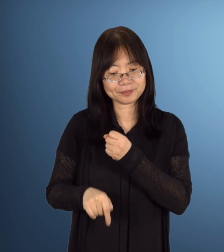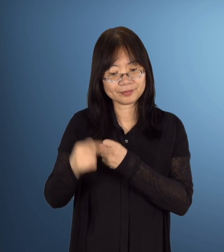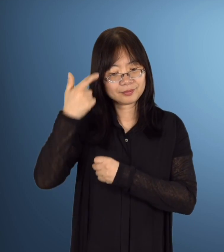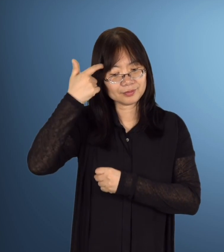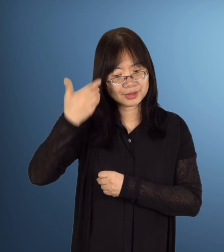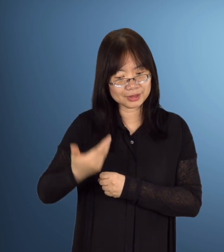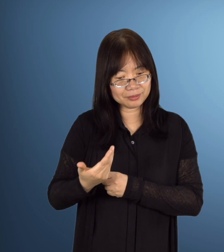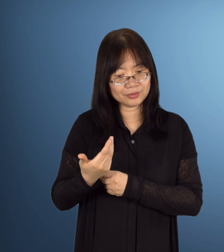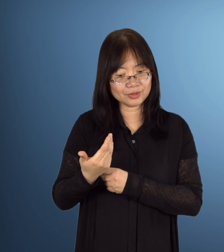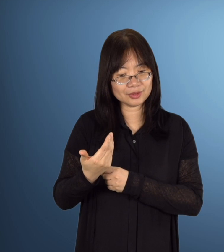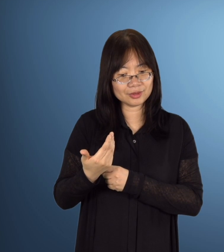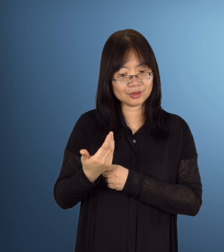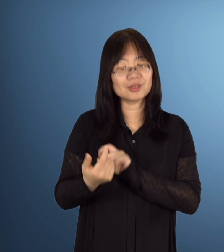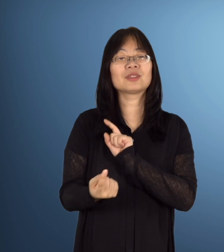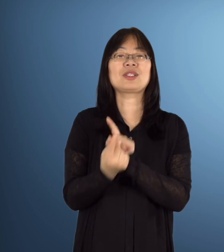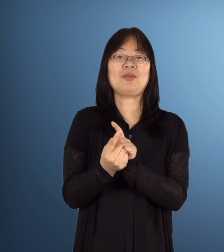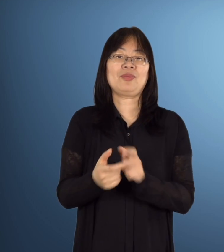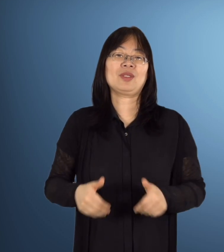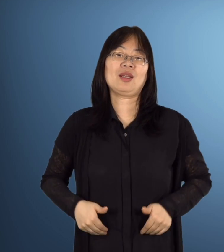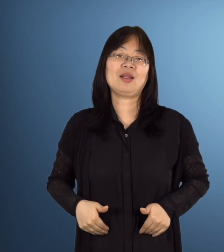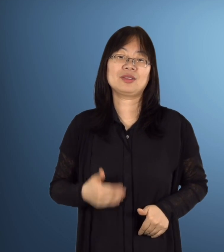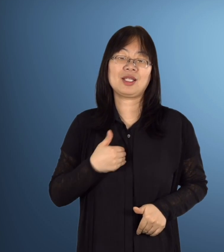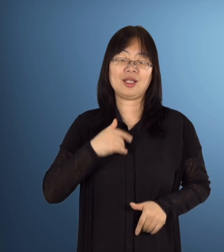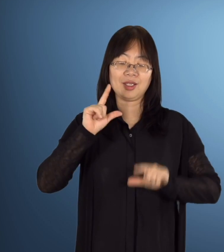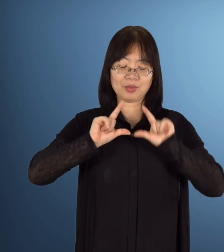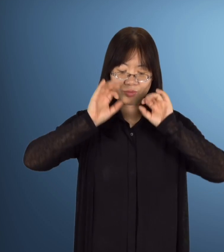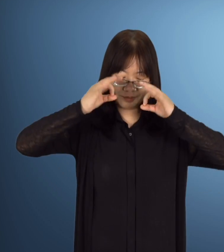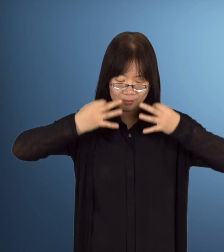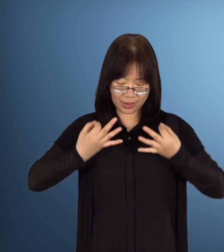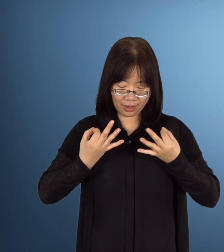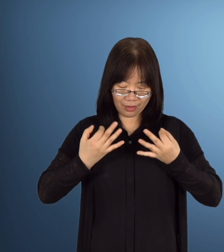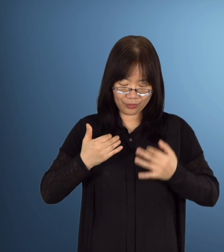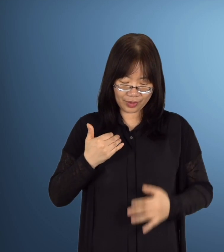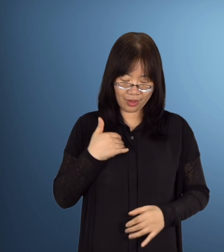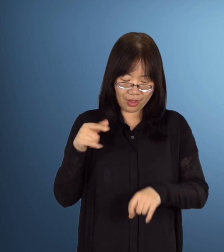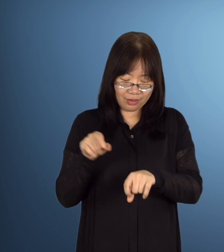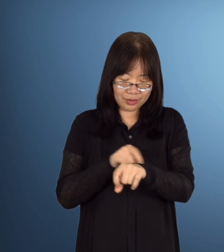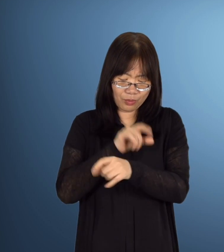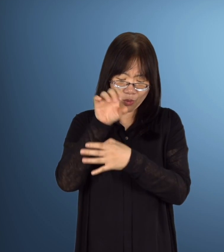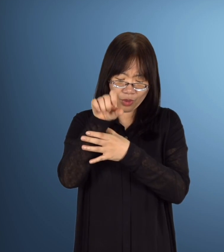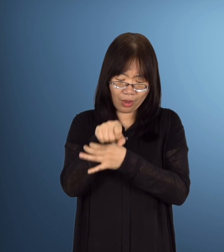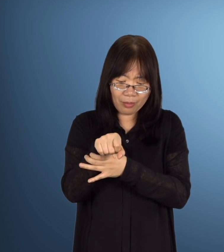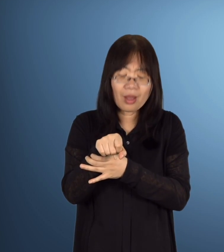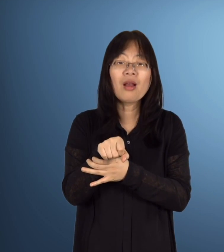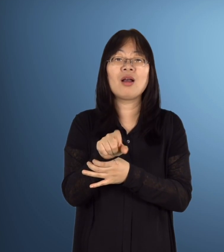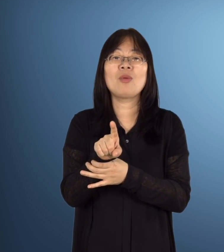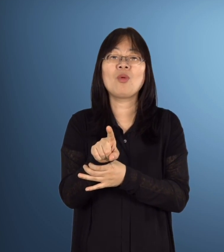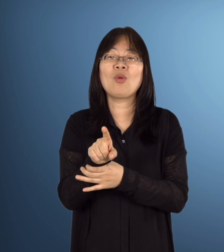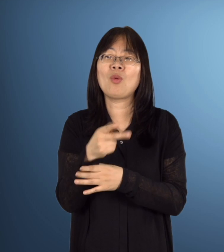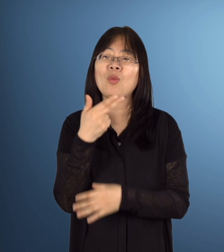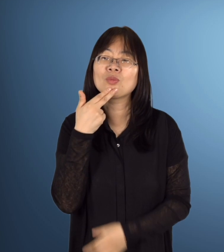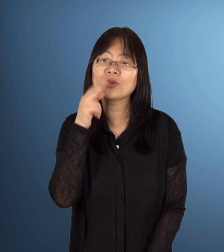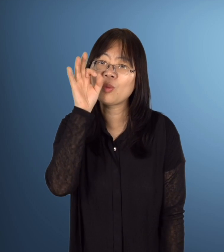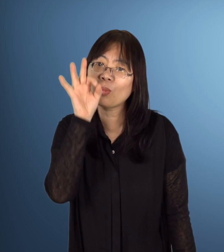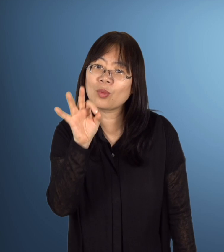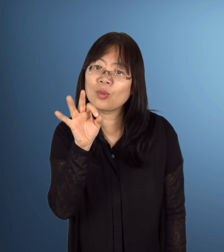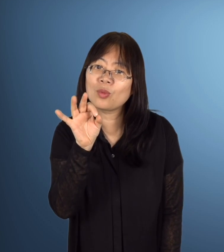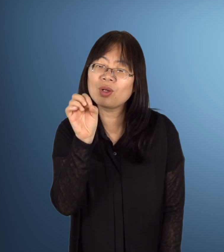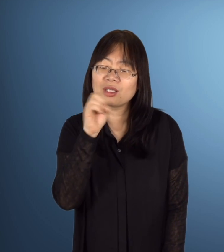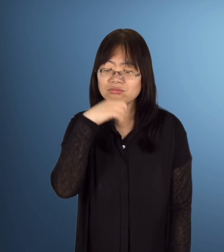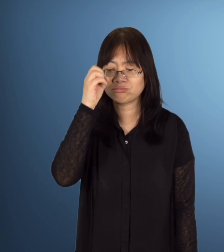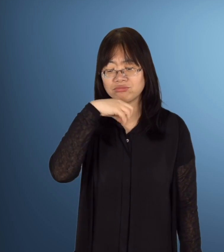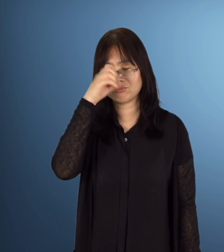돼요. 내 모습을 볼 때 나도 뭐 별로 열매가 이렇게 뭐 있는 것 같지도 않고